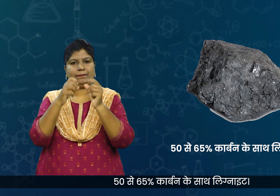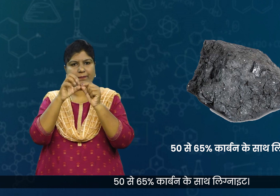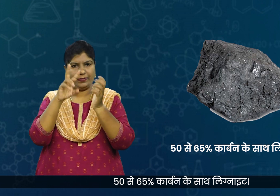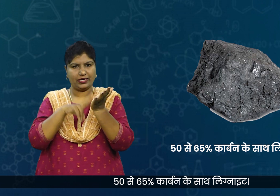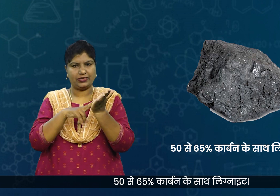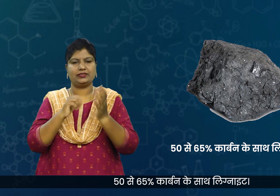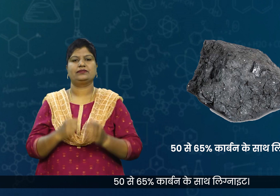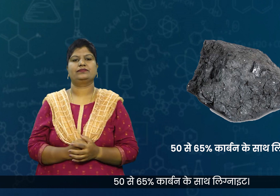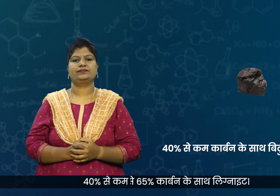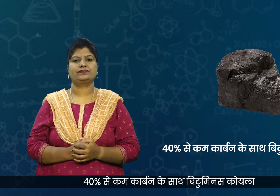तीसरा